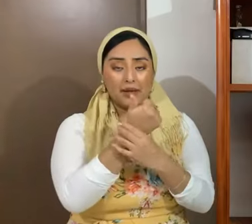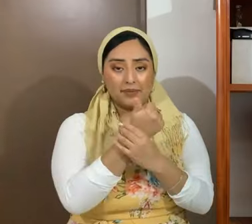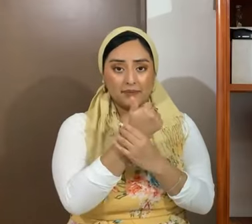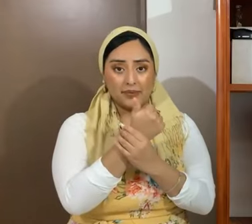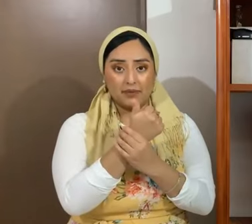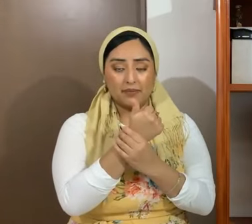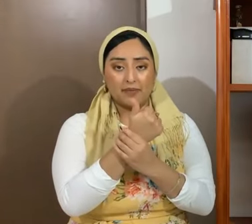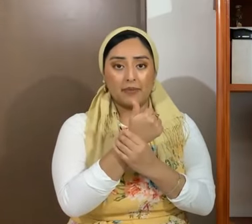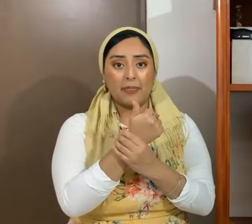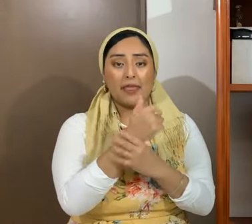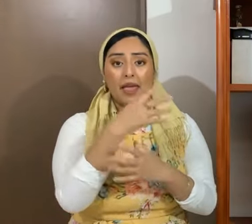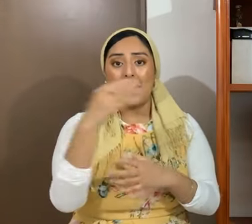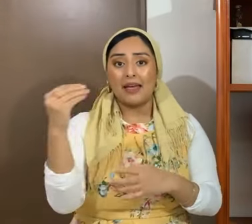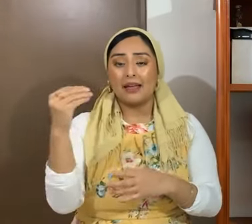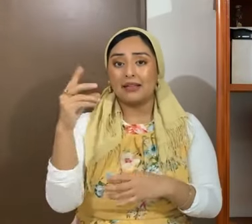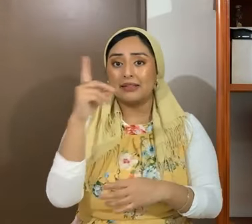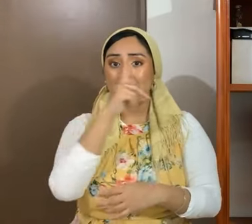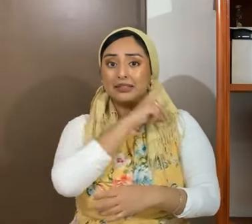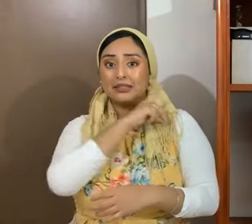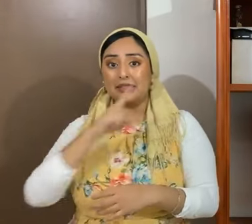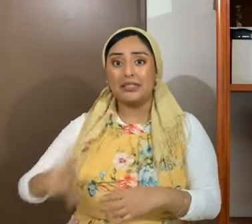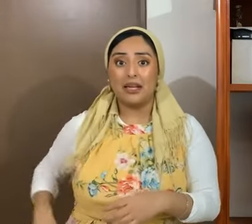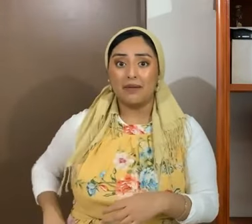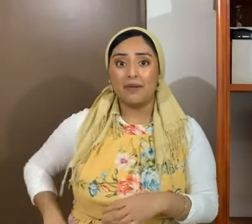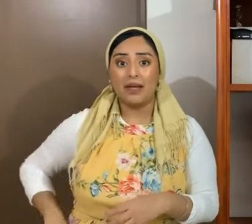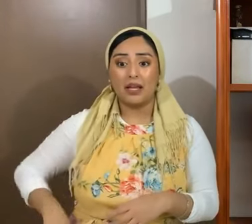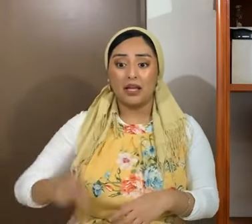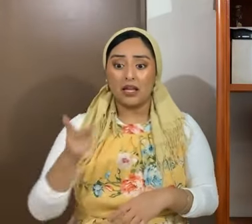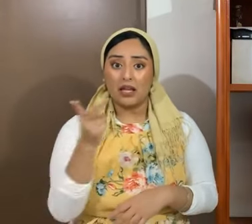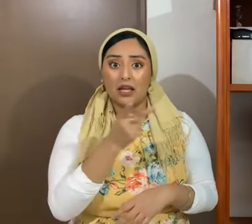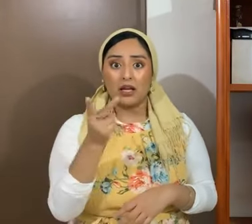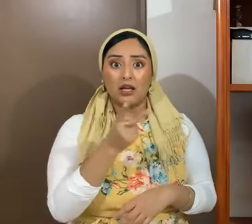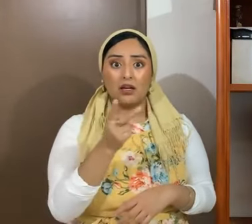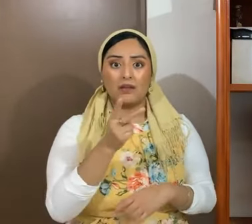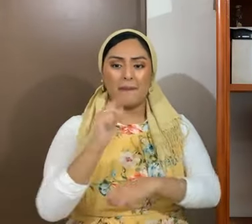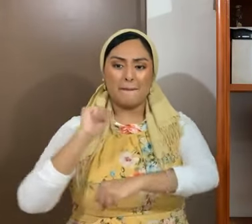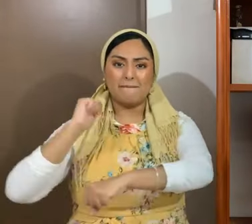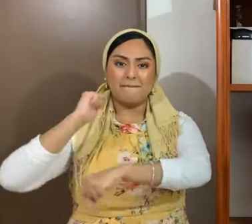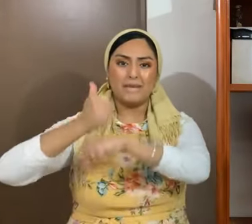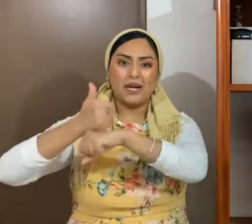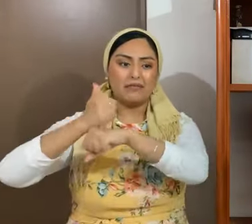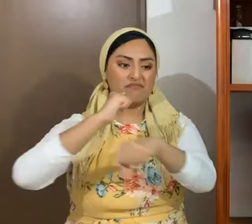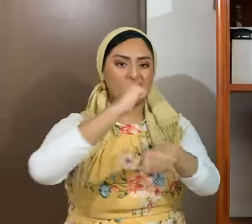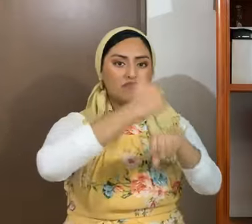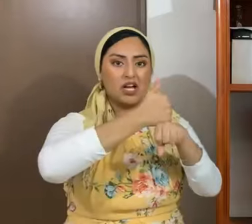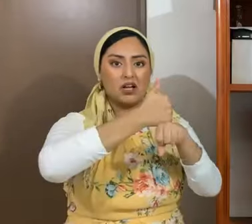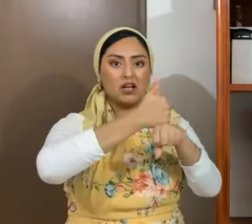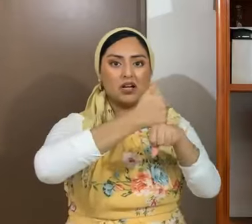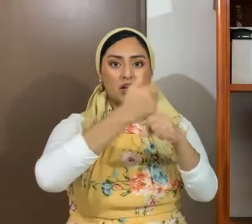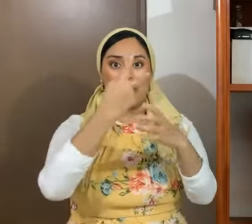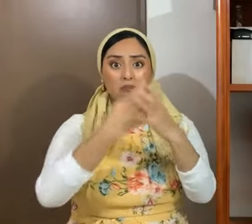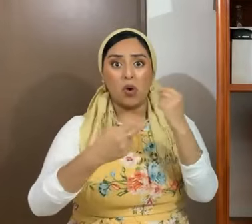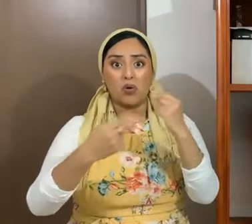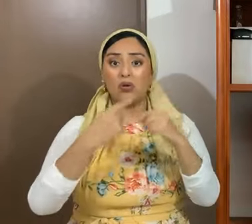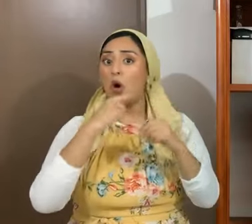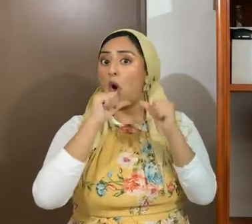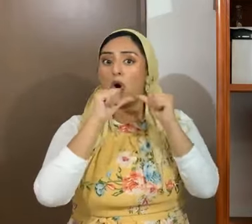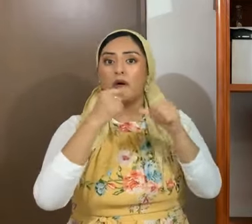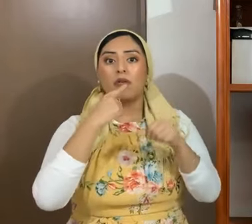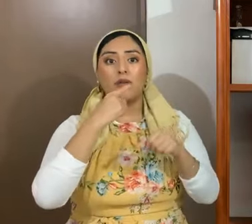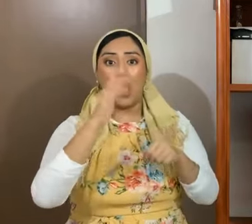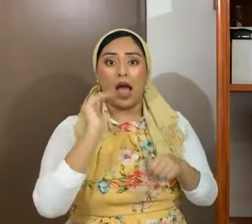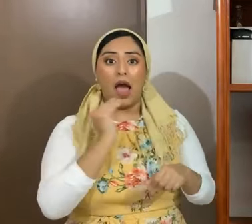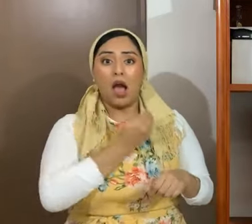Abraham y el rey David son considerados pilares de Israel. ¿sí? Siempre se dice